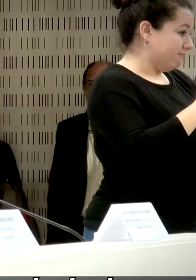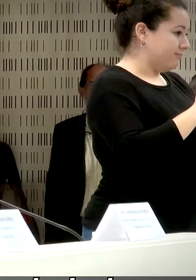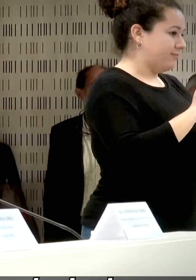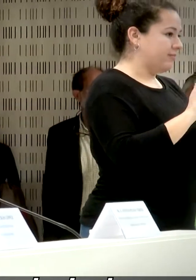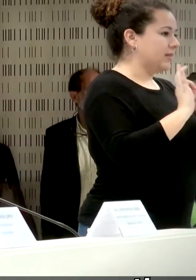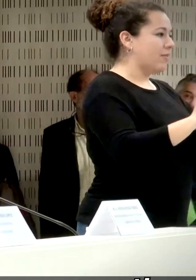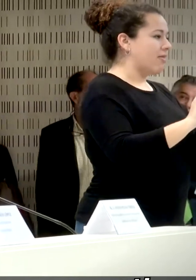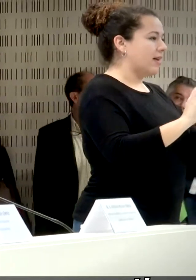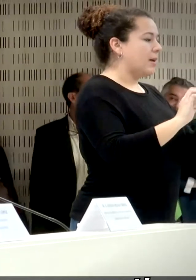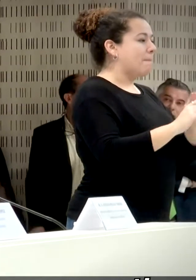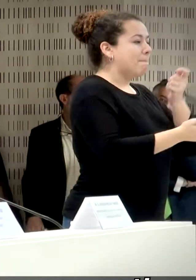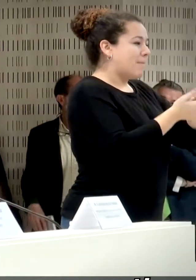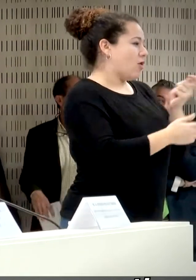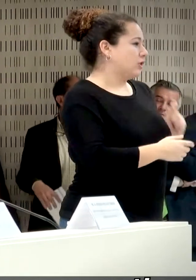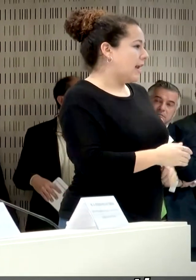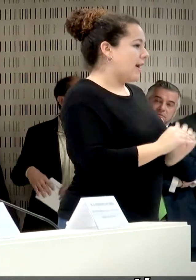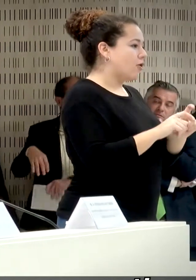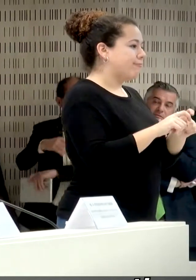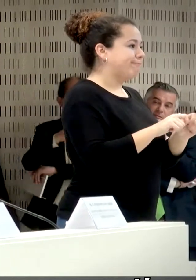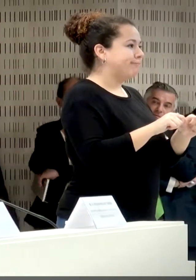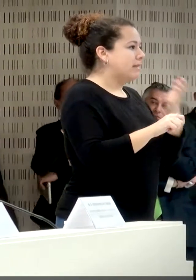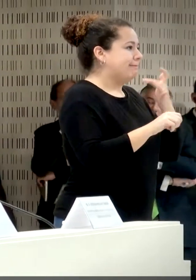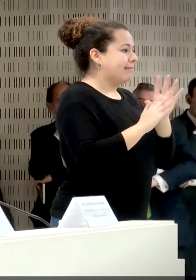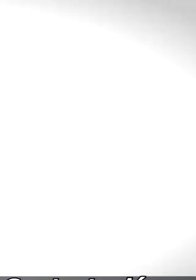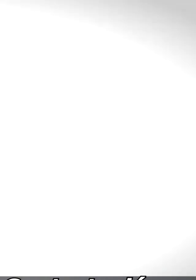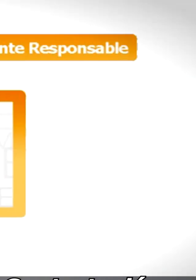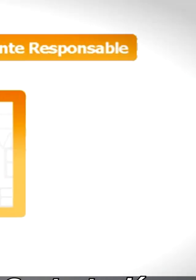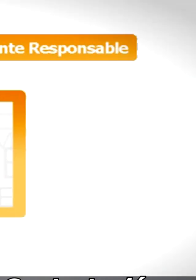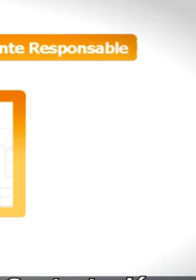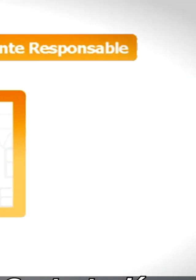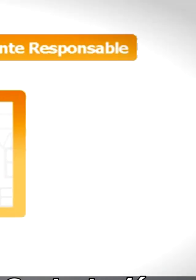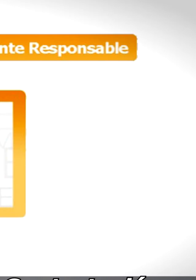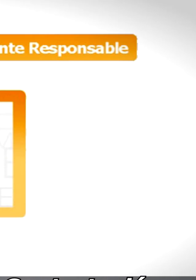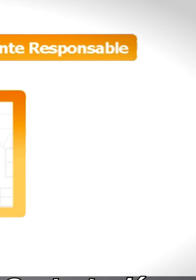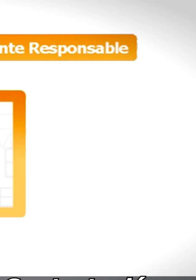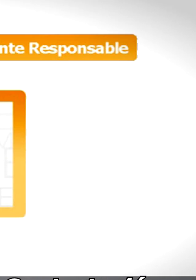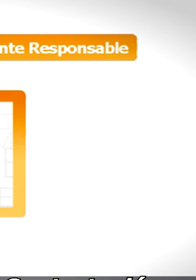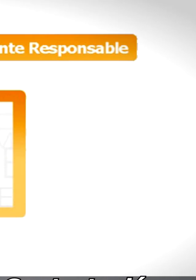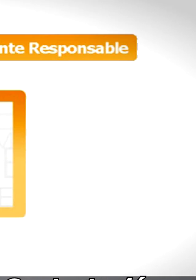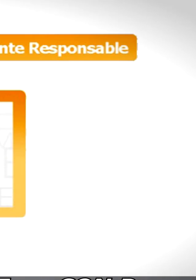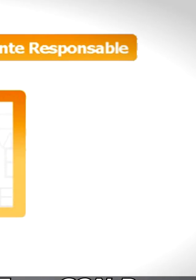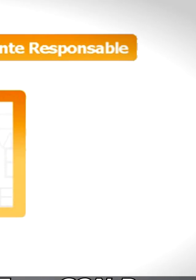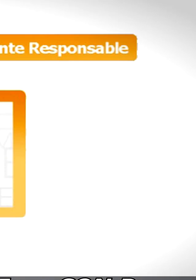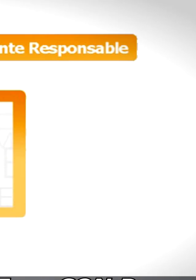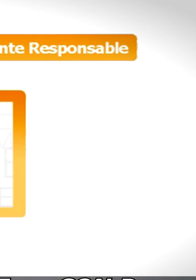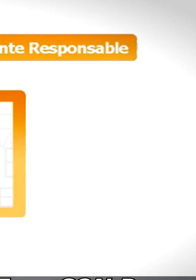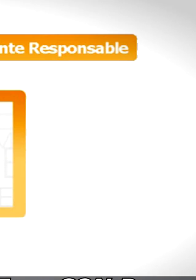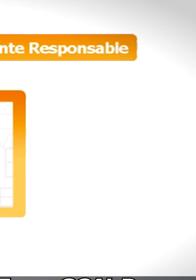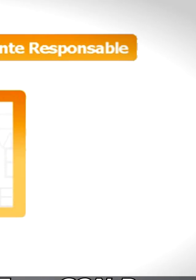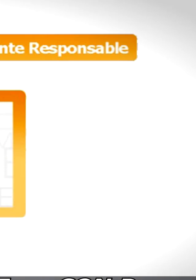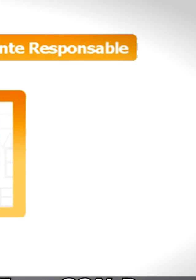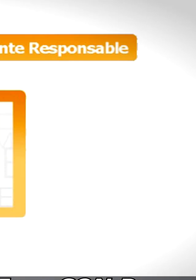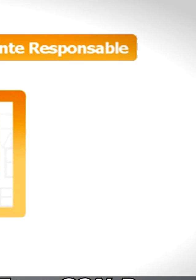analizaron las principales novedades que supondrá la nueva normativa. Organizado por el Foro de la Contratación Socialmente